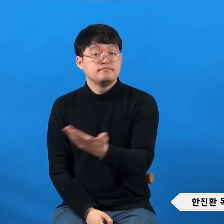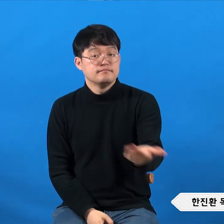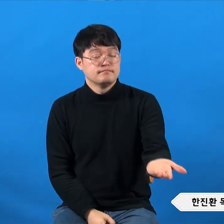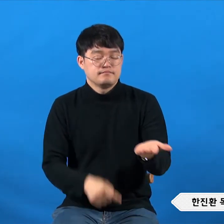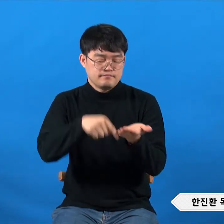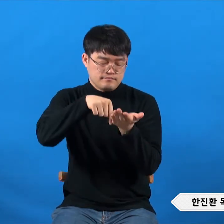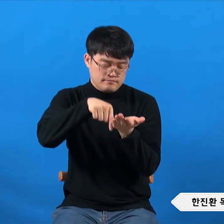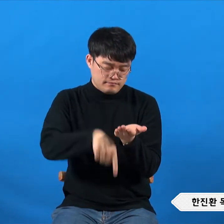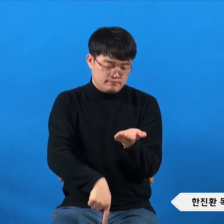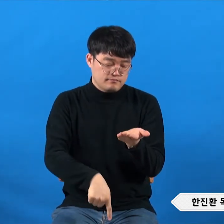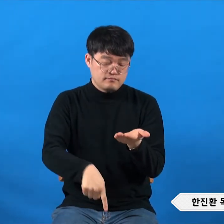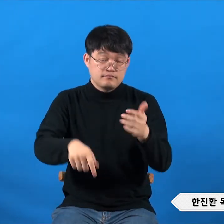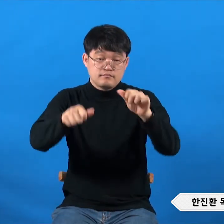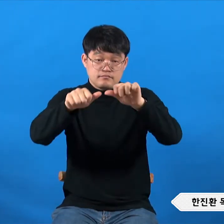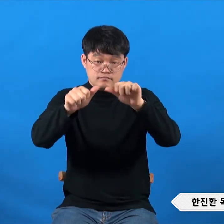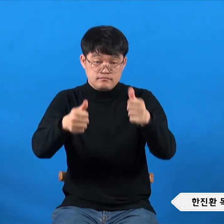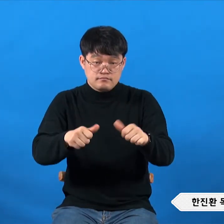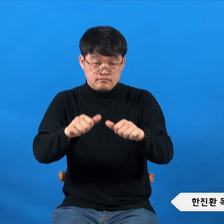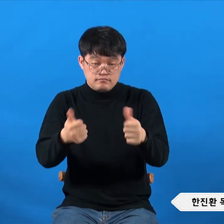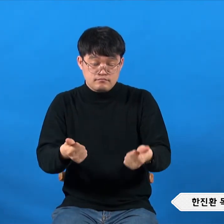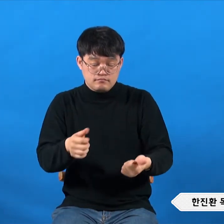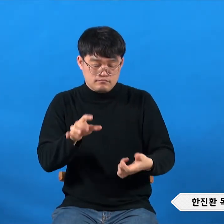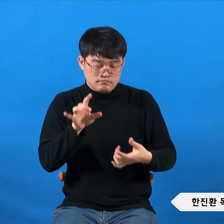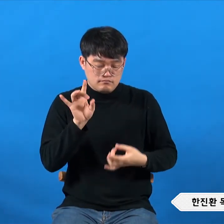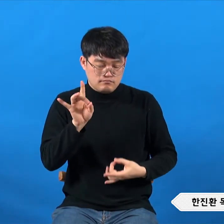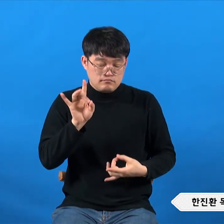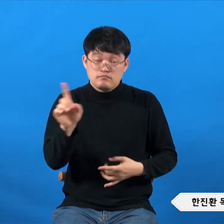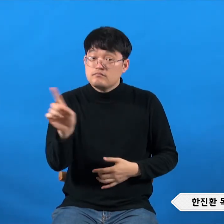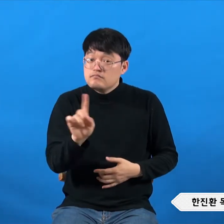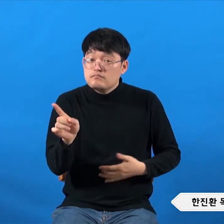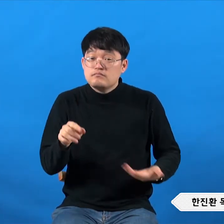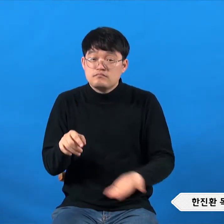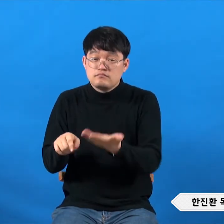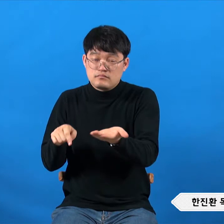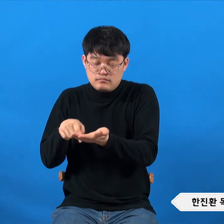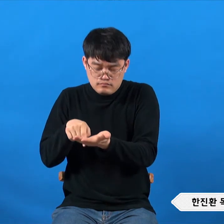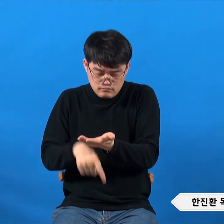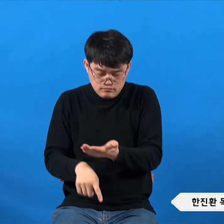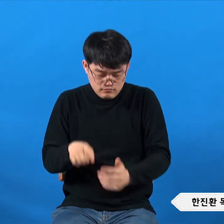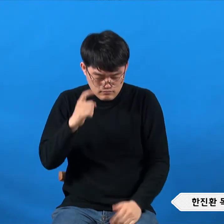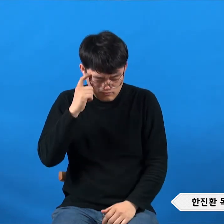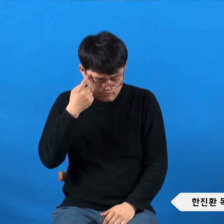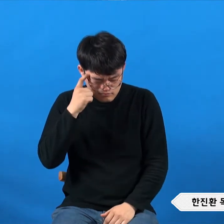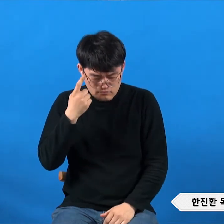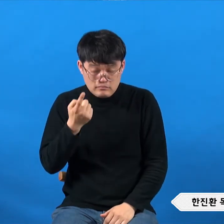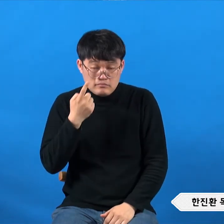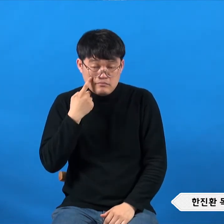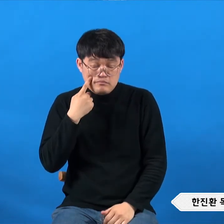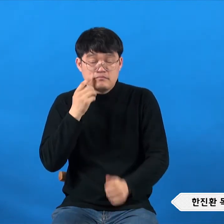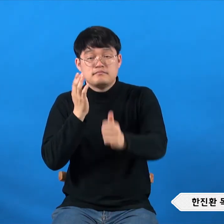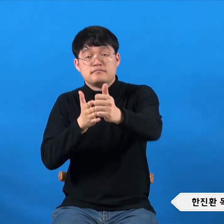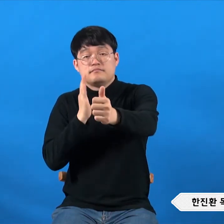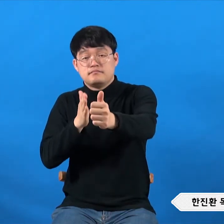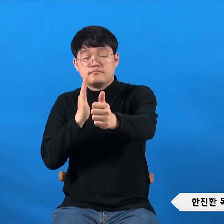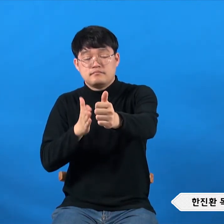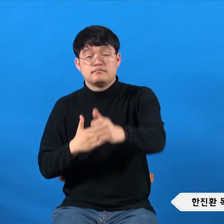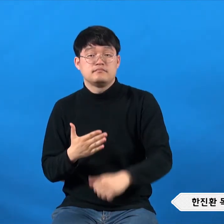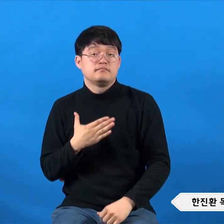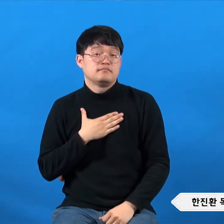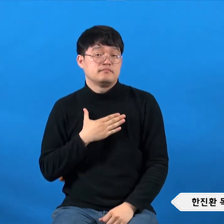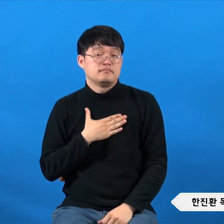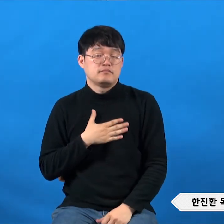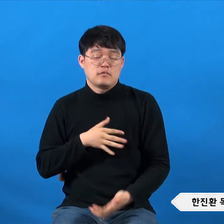성도 여러분의 심층적인 우상은 무엇입니까? 그걸 한번 깊이 생각을 해보십시오. 내가 왜